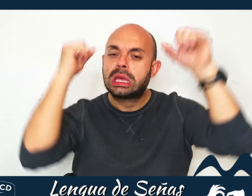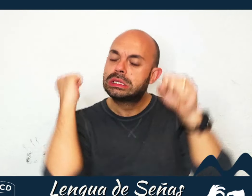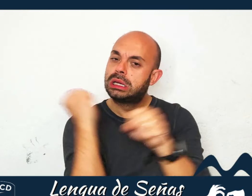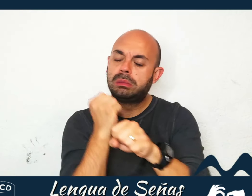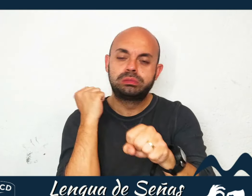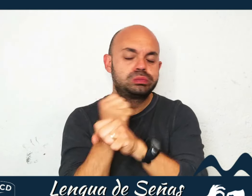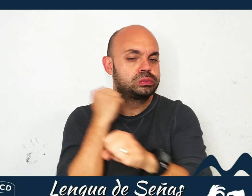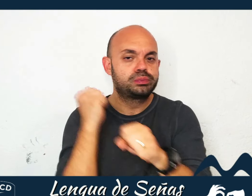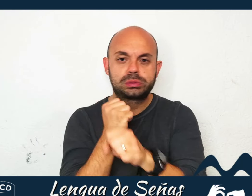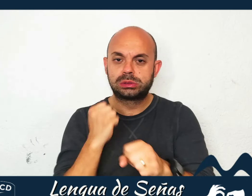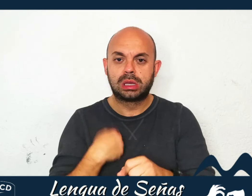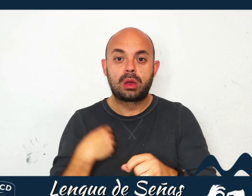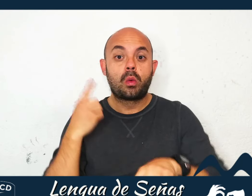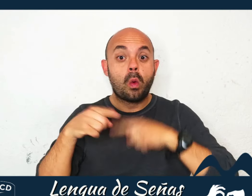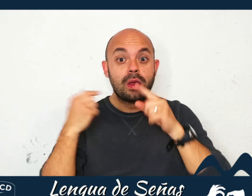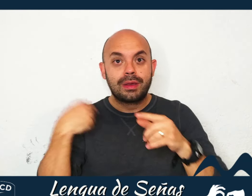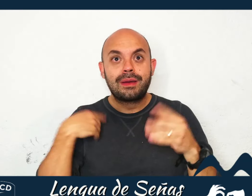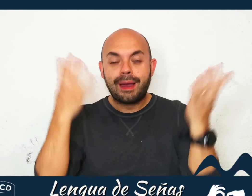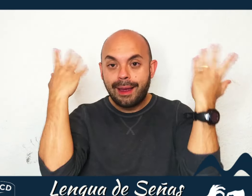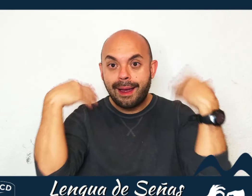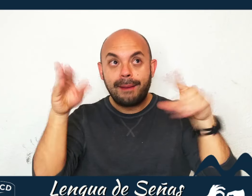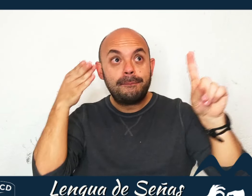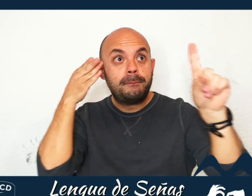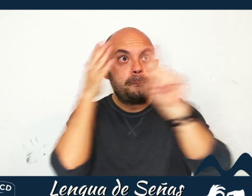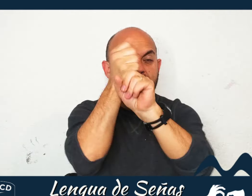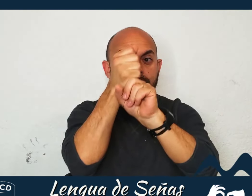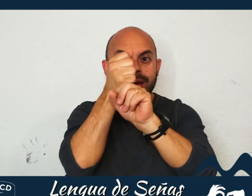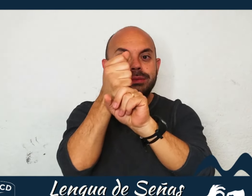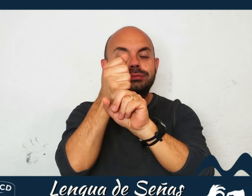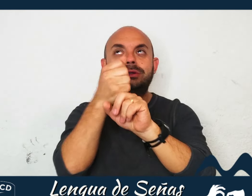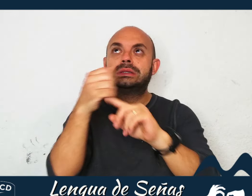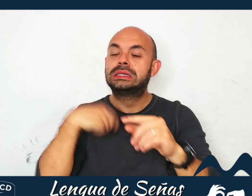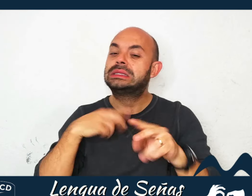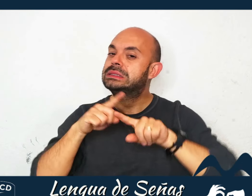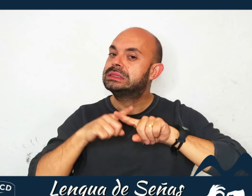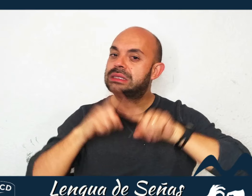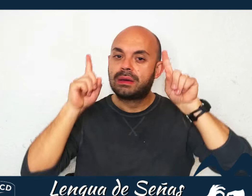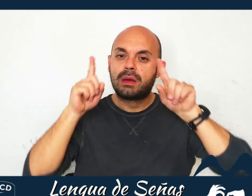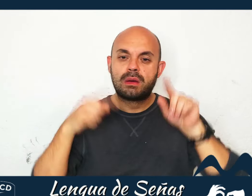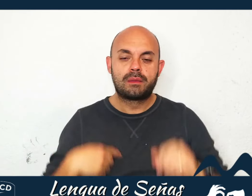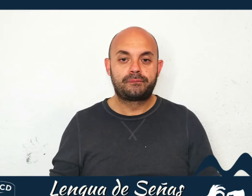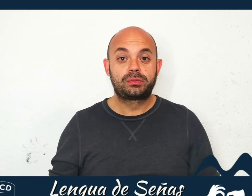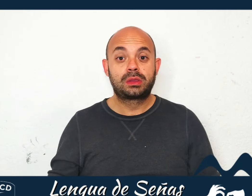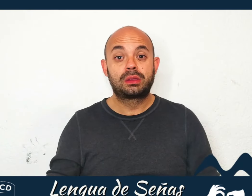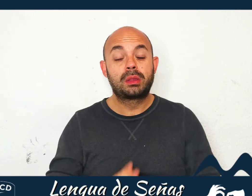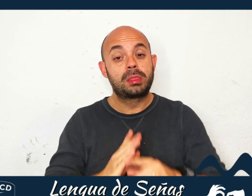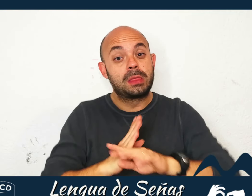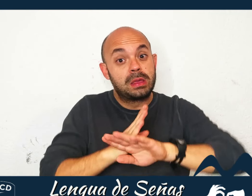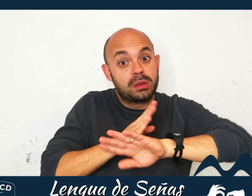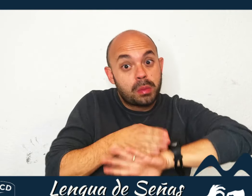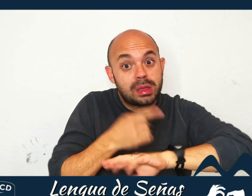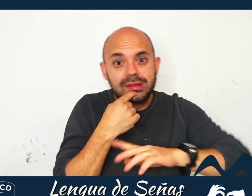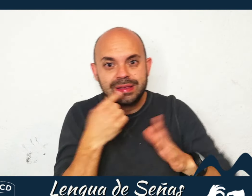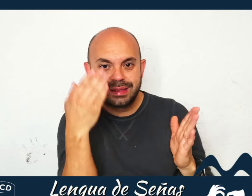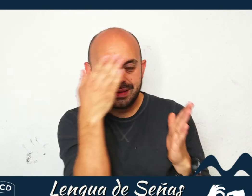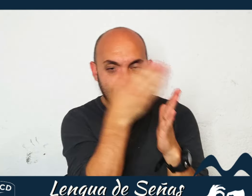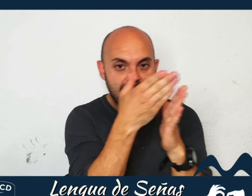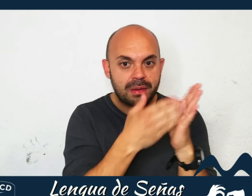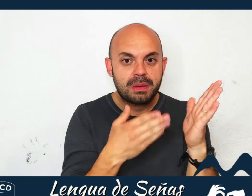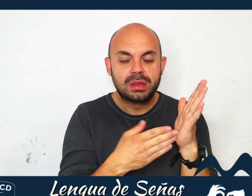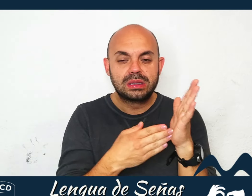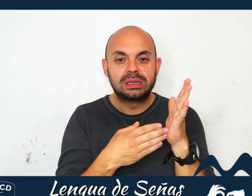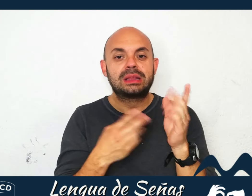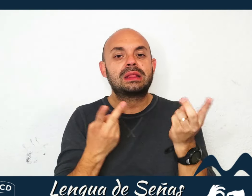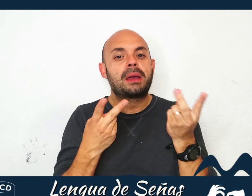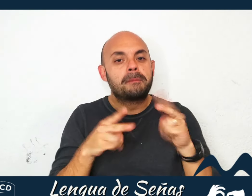lo que tanto anhelamos. Pero lamentablemente a veces nos quedamos solamente en esto. Ahora, el pasaje que nos dice aquí, nos dice que